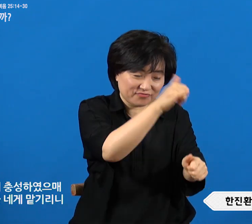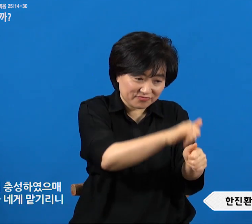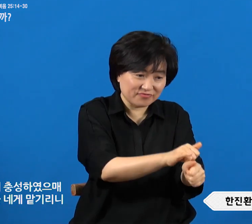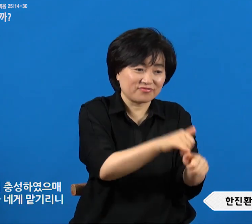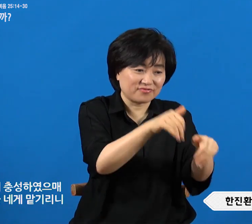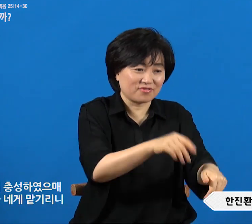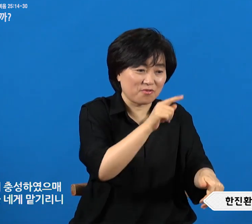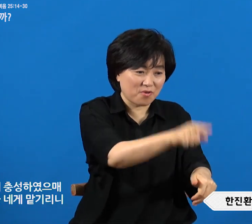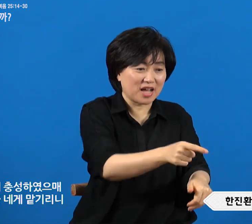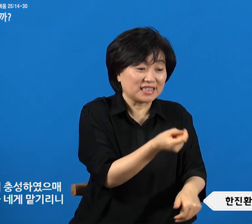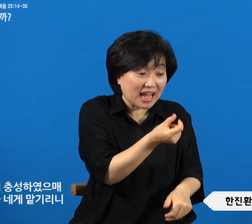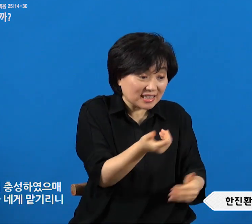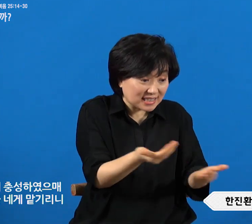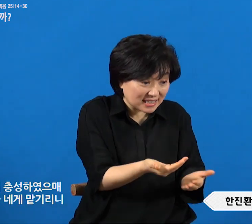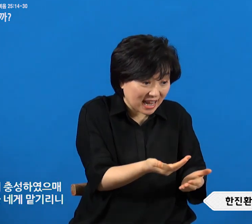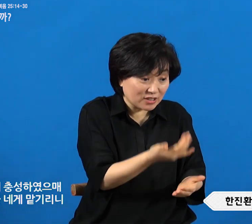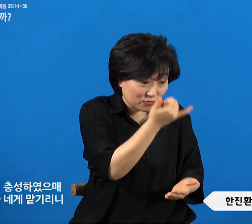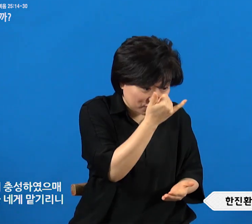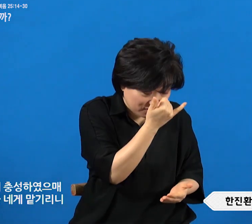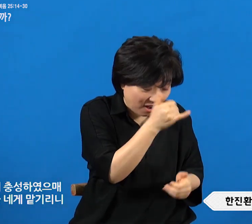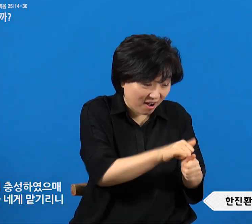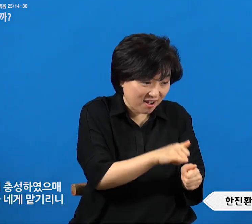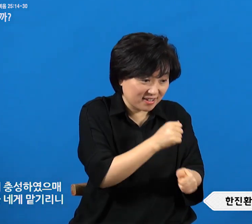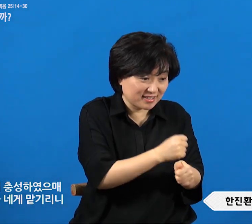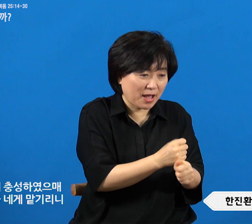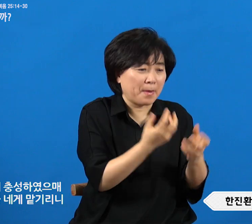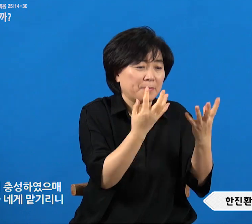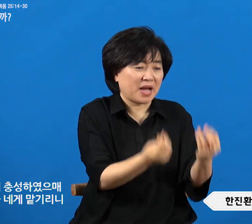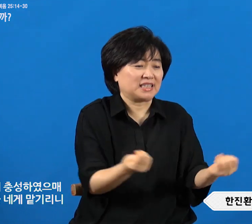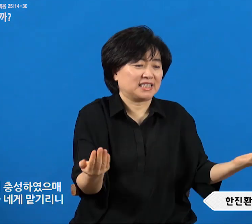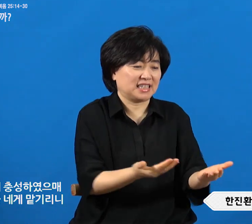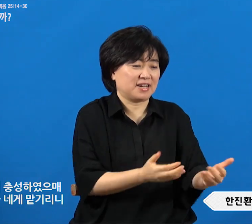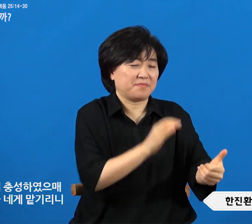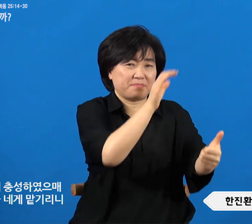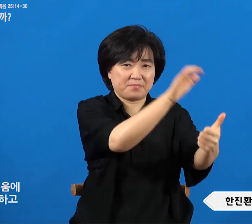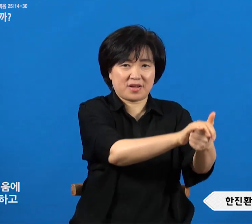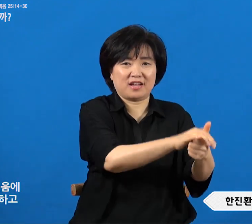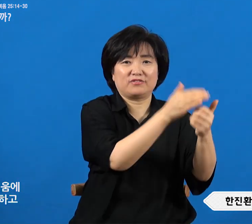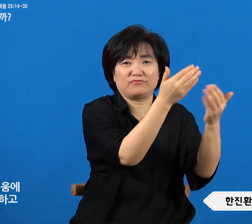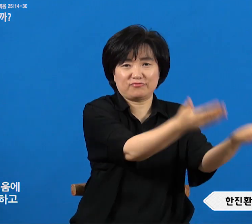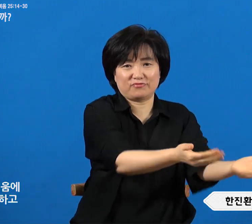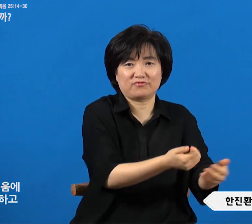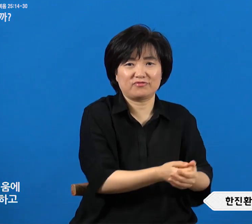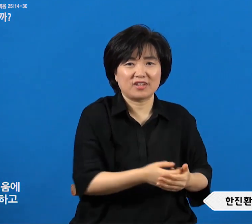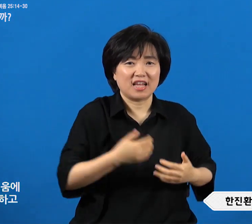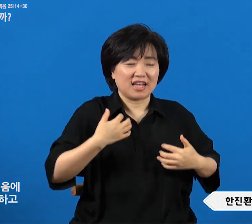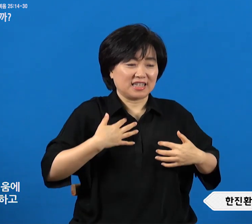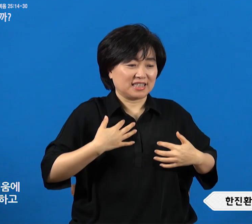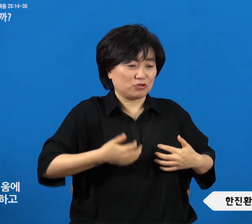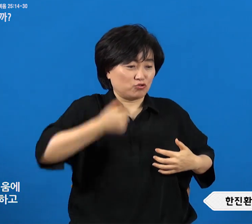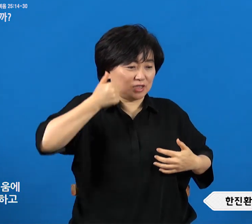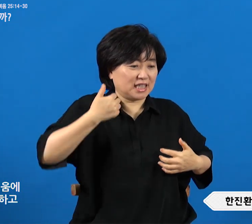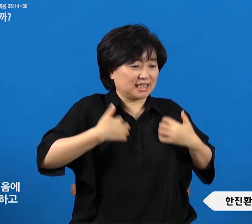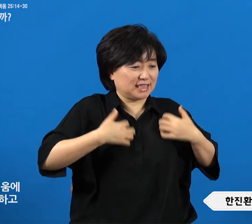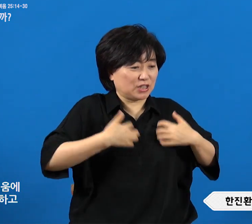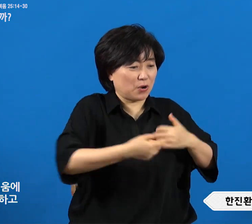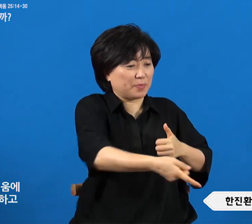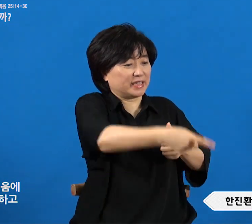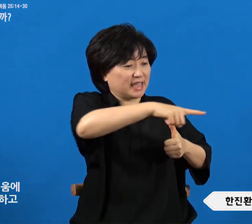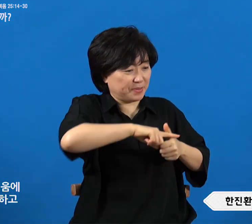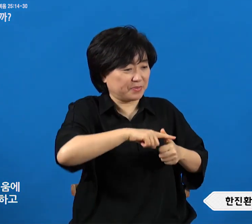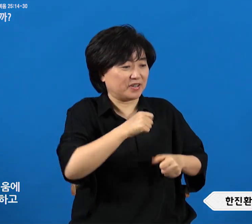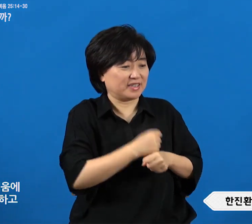종아, 내가 적은 일에 충성하였음에 내가 많은 것을 네게 맡기리니 내 주인의 즐거움에 참여할지어다.